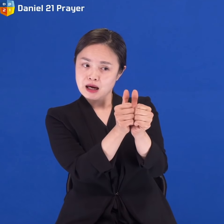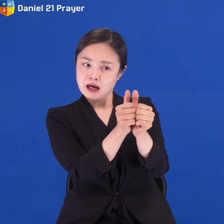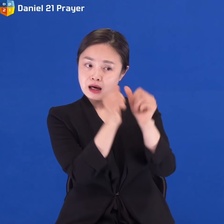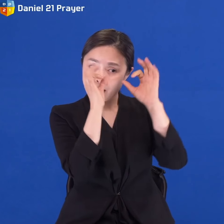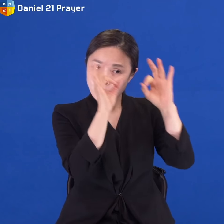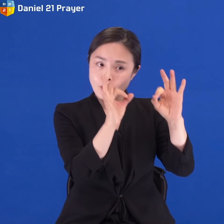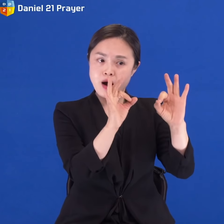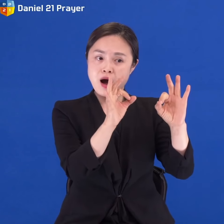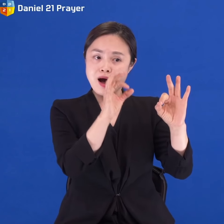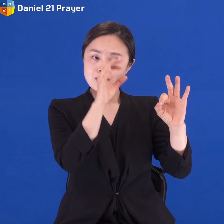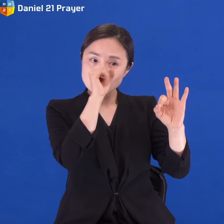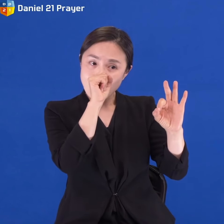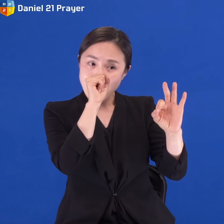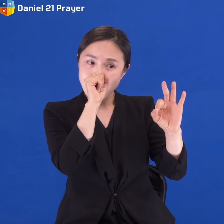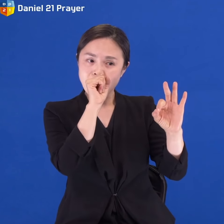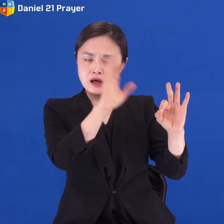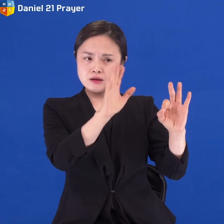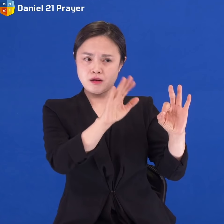남자,